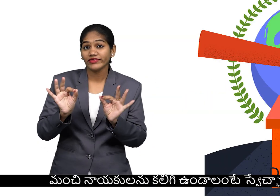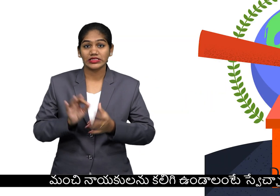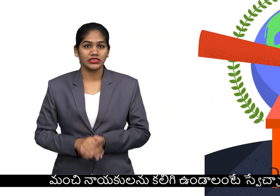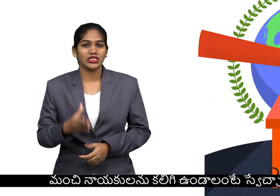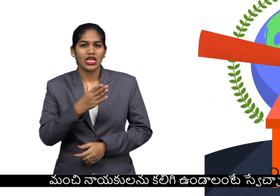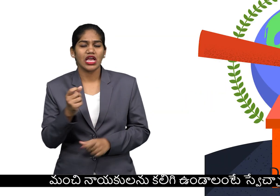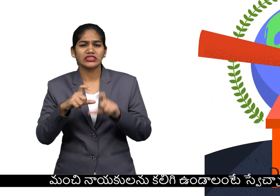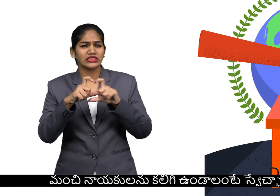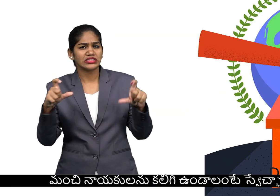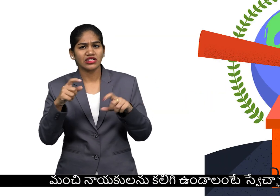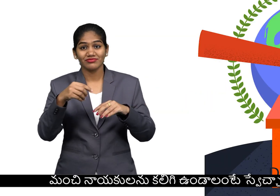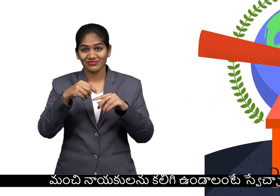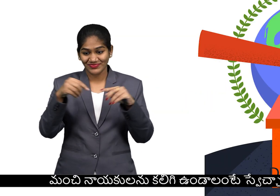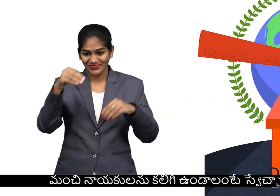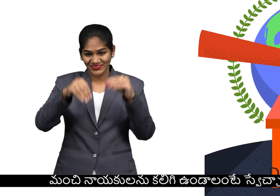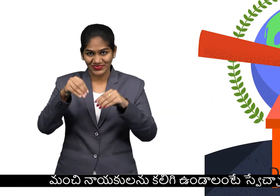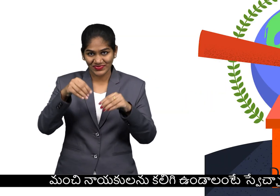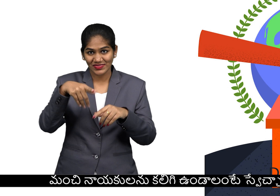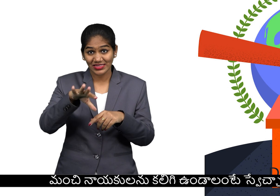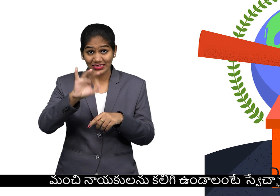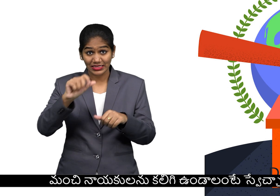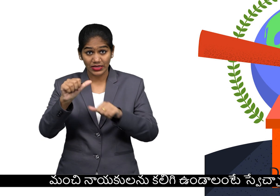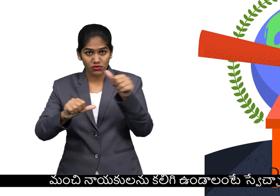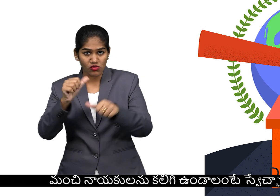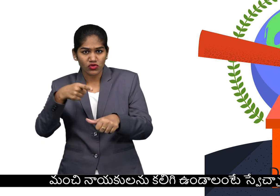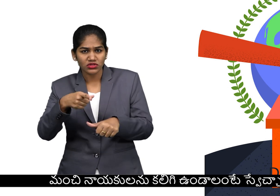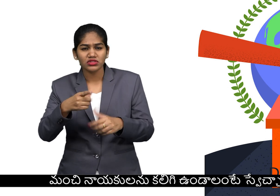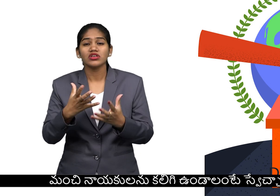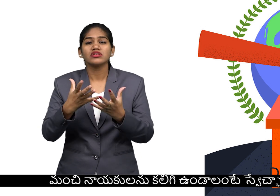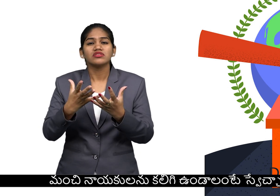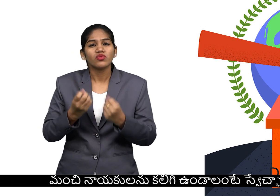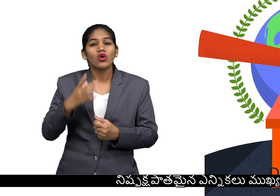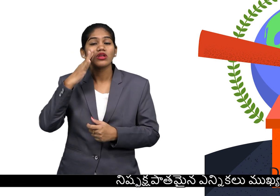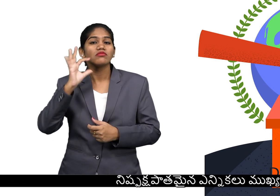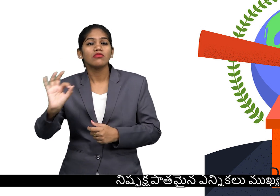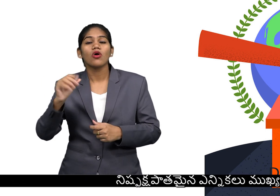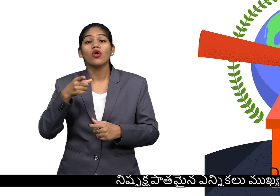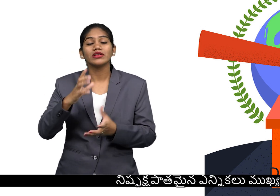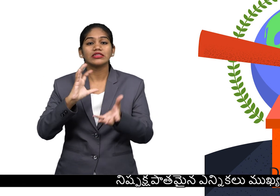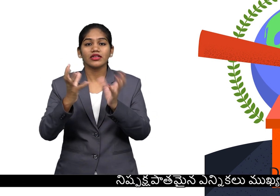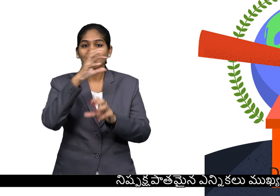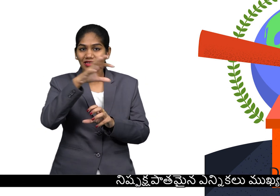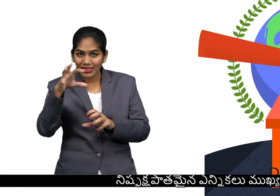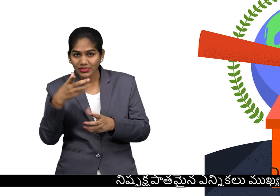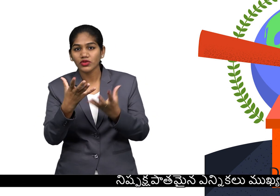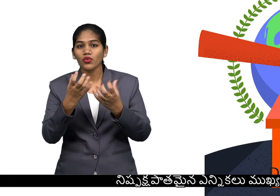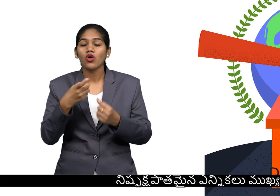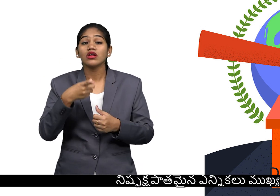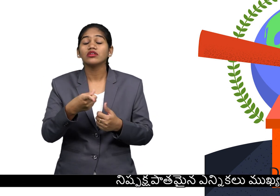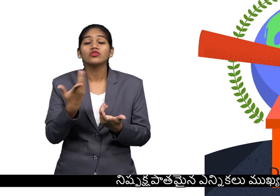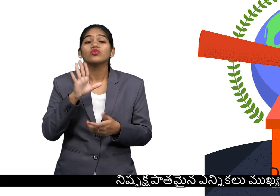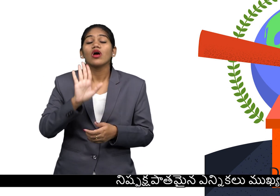దేశం మంచి నాయకులను కలిగి ఉండాలంటే స్వేచ్ఛాయుతమైన మరియు నిష్పక్షపాతమైన